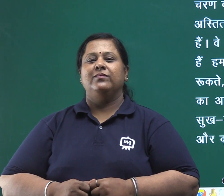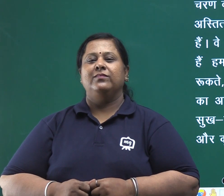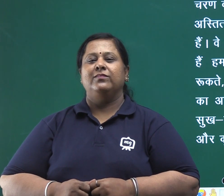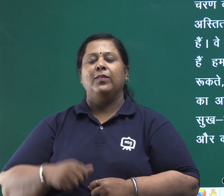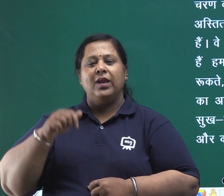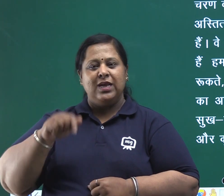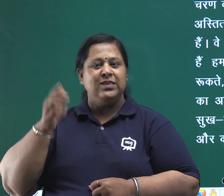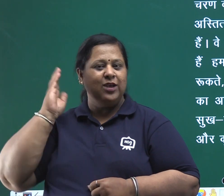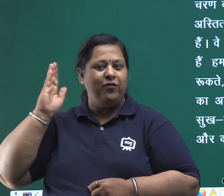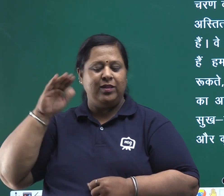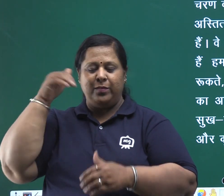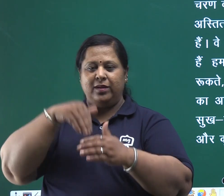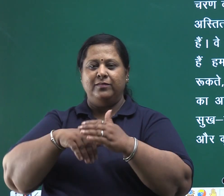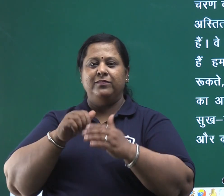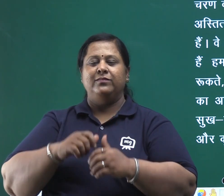इस कविता में